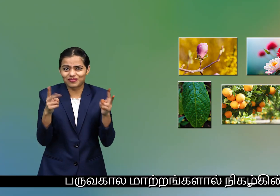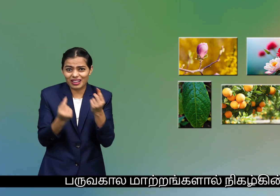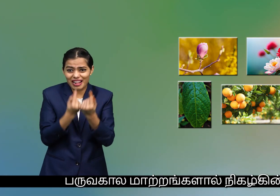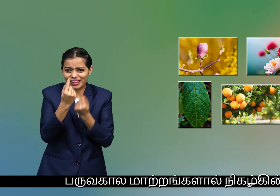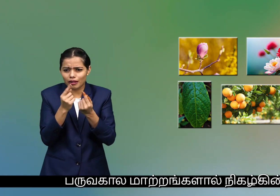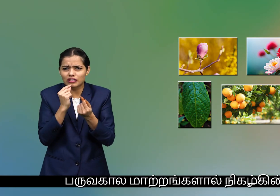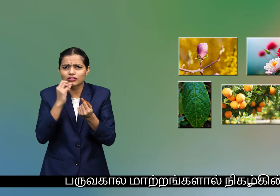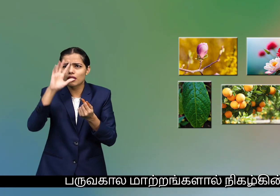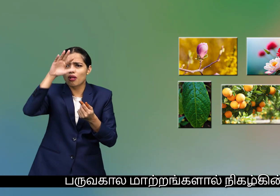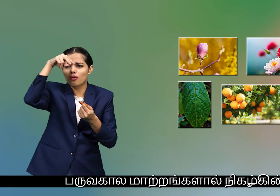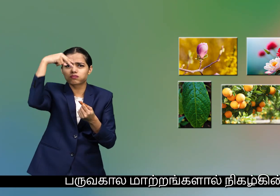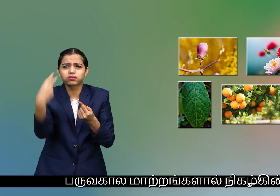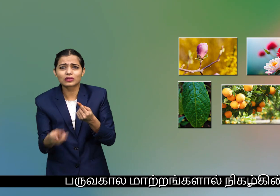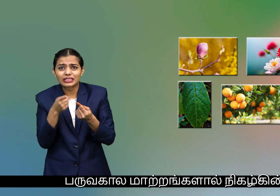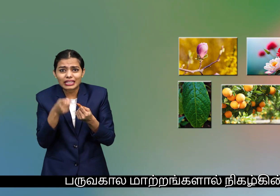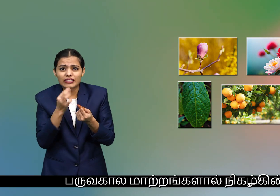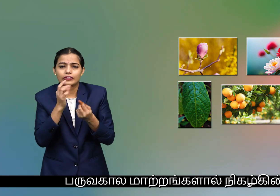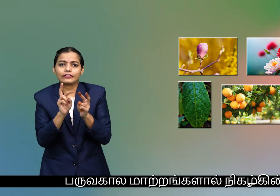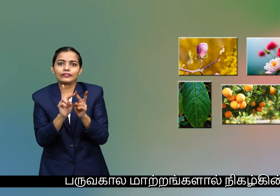நிகழ்கின்றன.